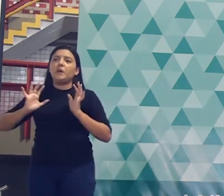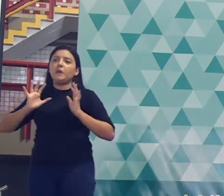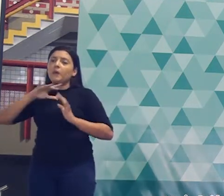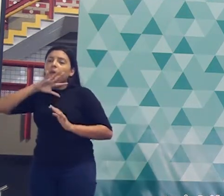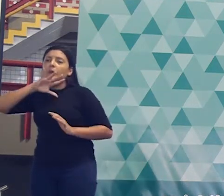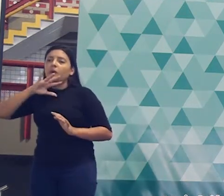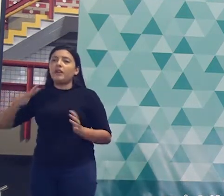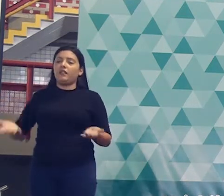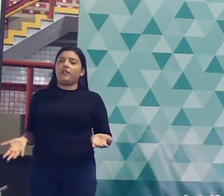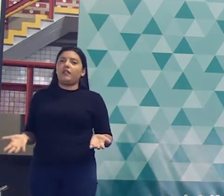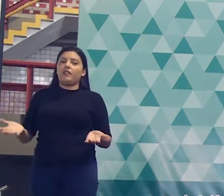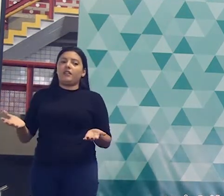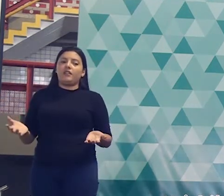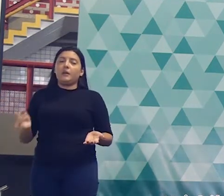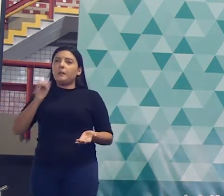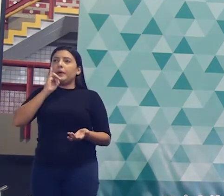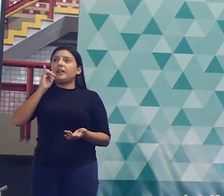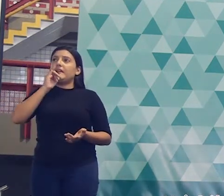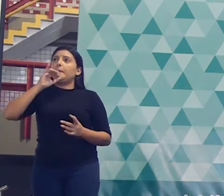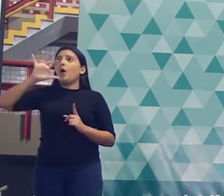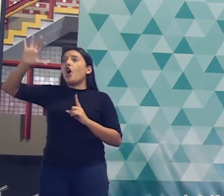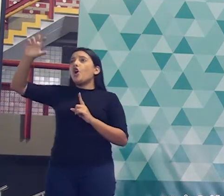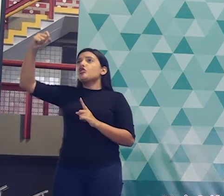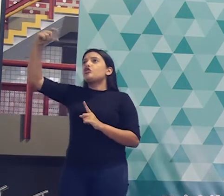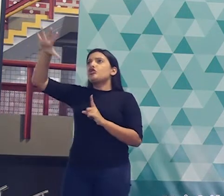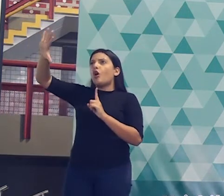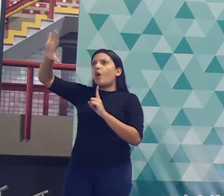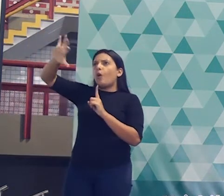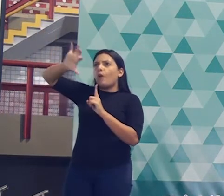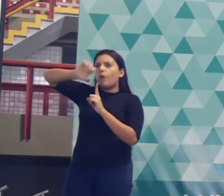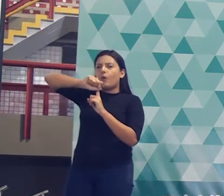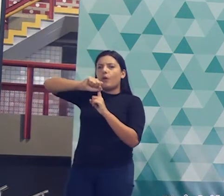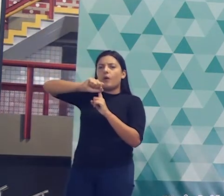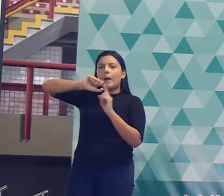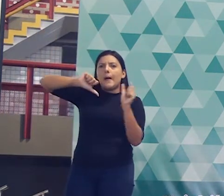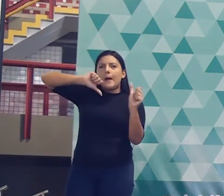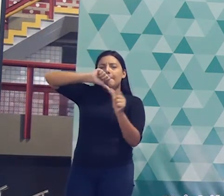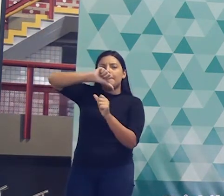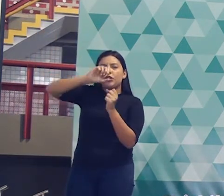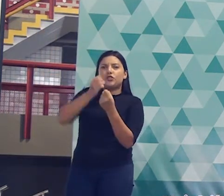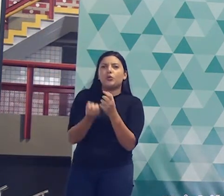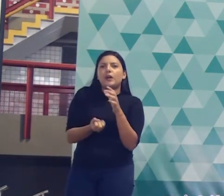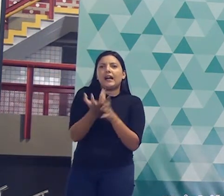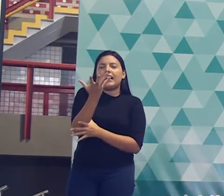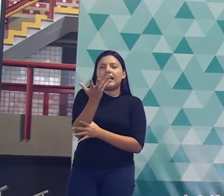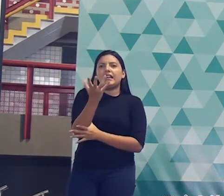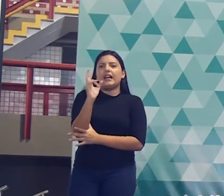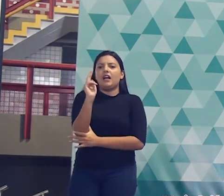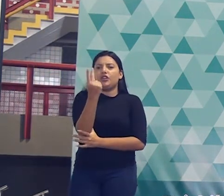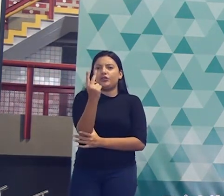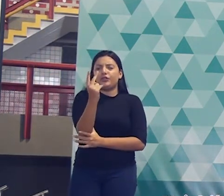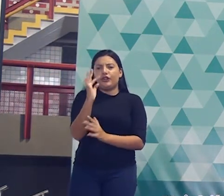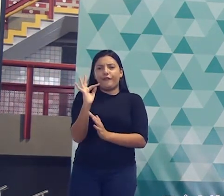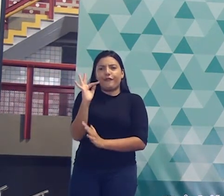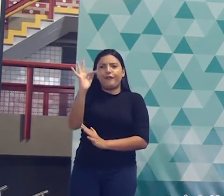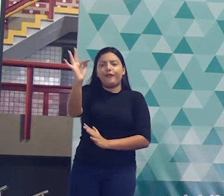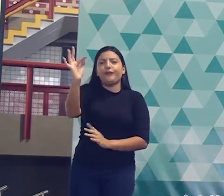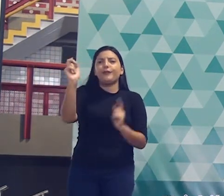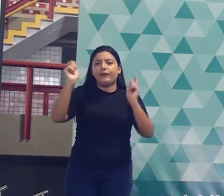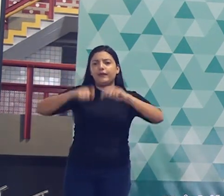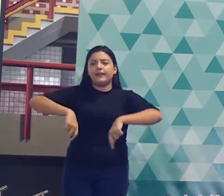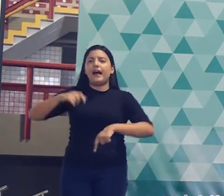Pensa um pouquinho, absorver a energia do Sol para produzir hidrogênio. E esse hidrogênio posteriormente ser utilizado